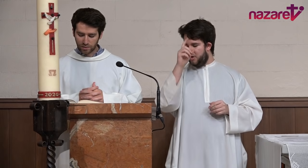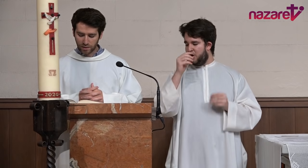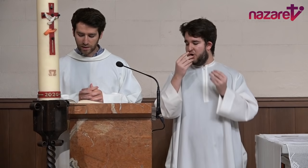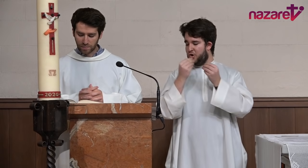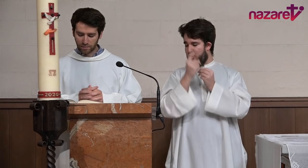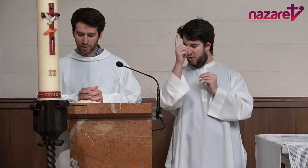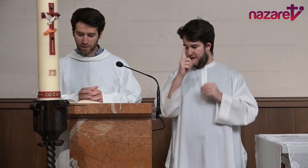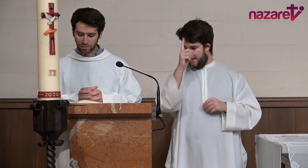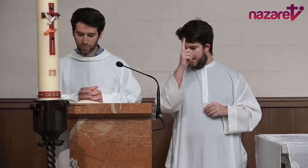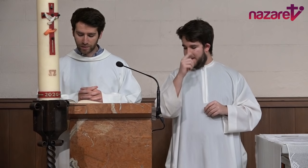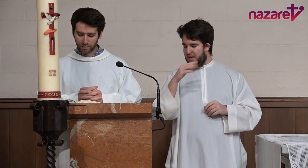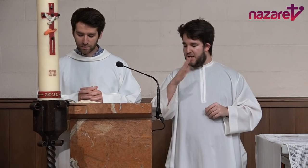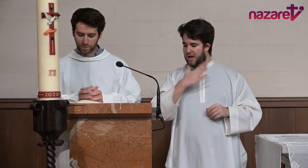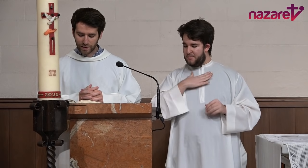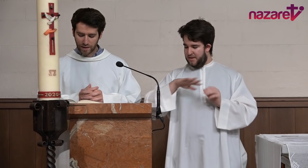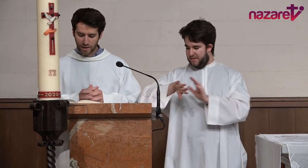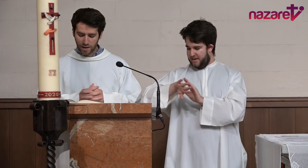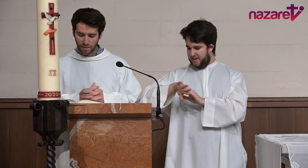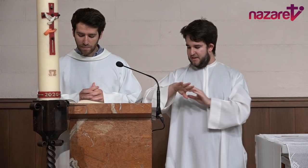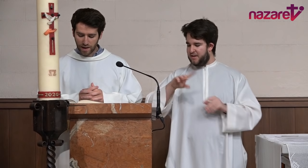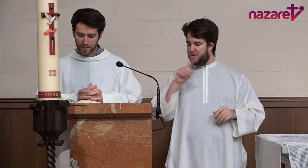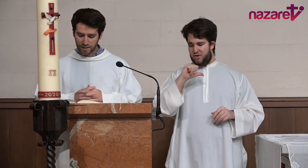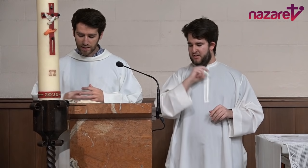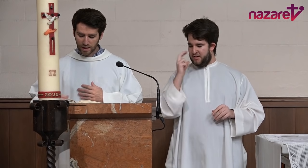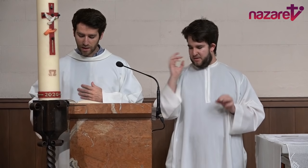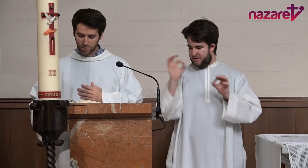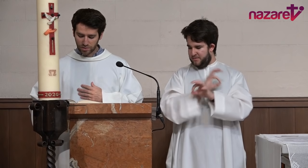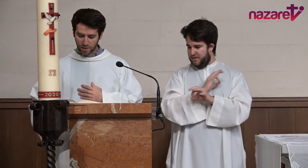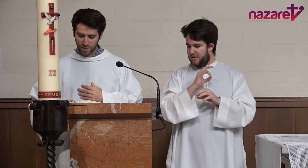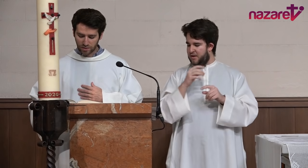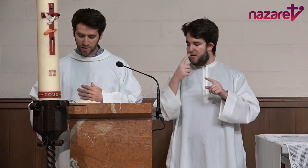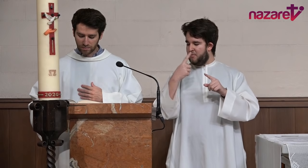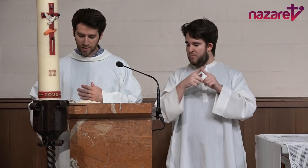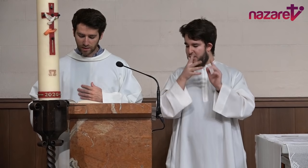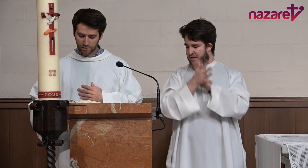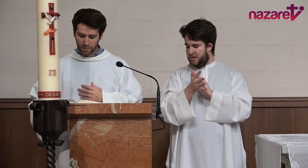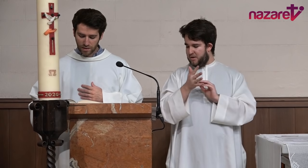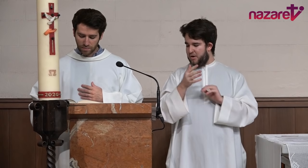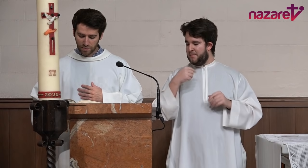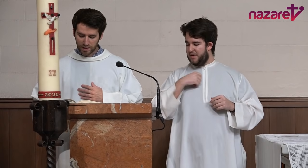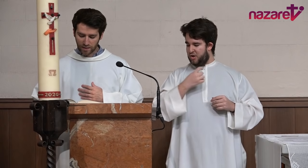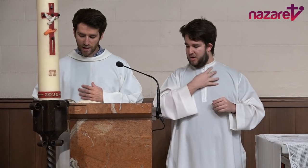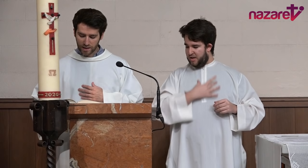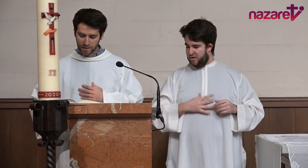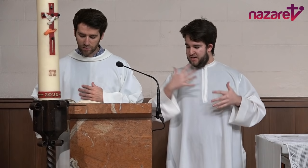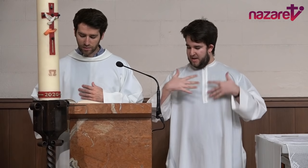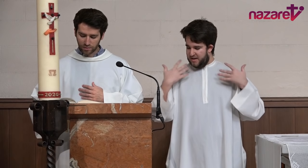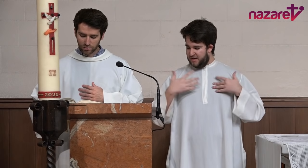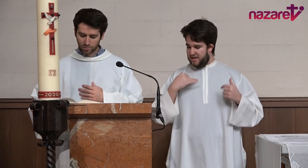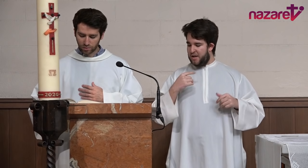santo experimente corrupción. Me has enseñado senderos de vida, me saciarás de gozo con tu